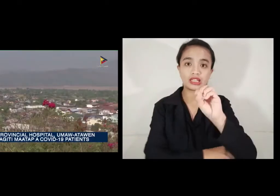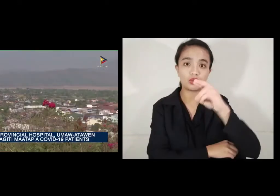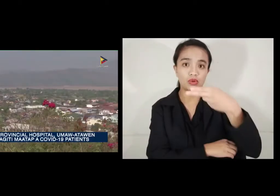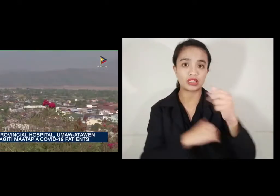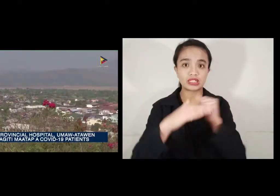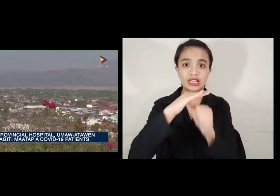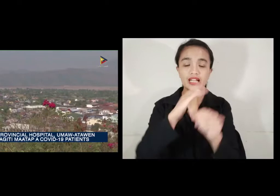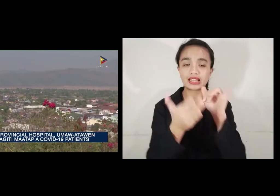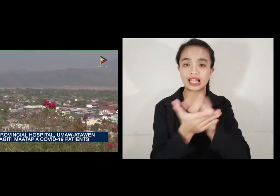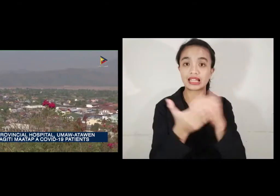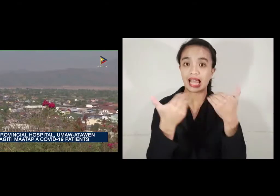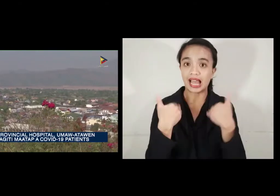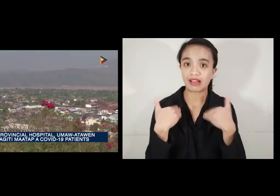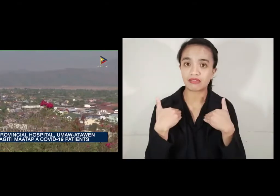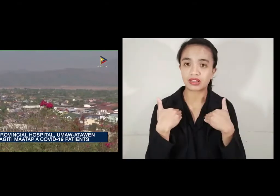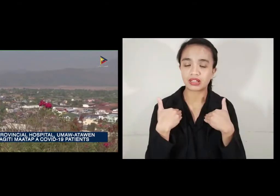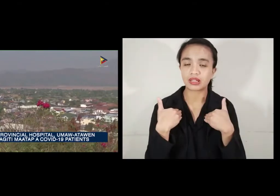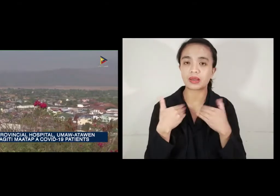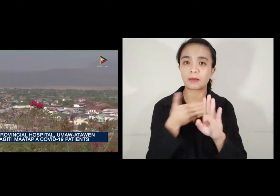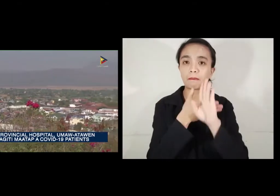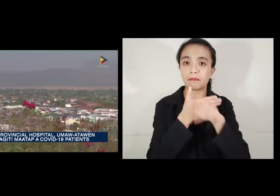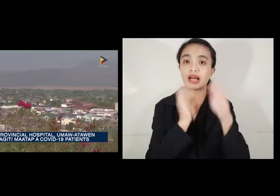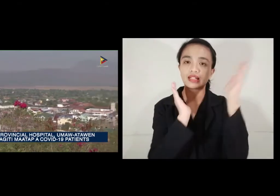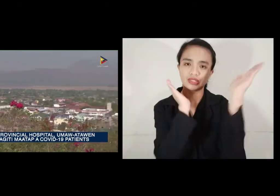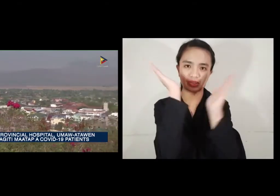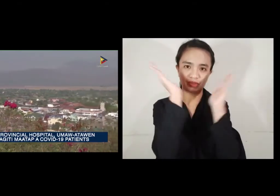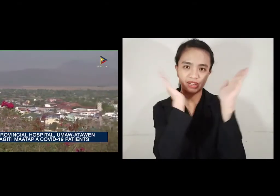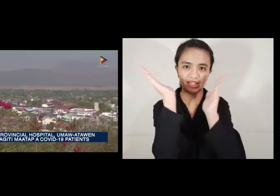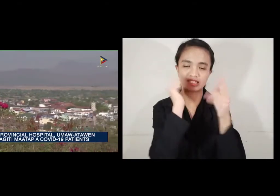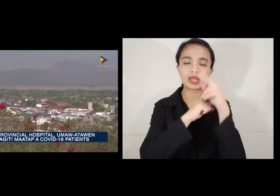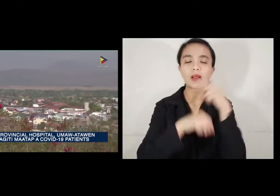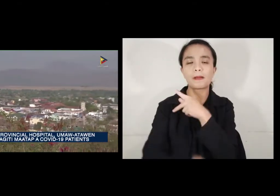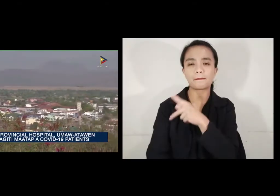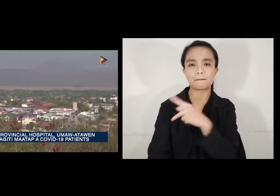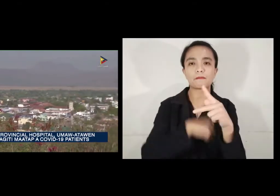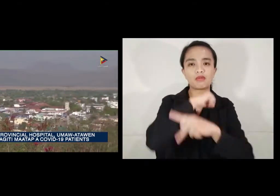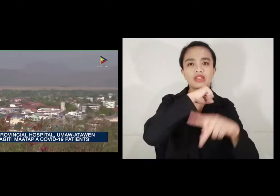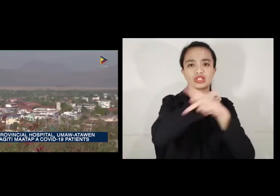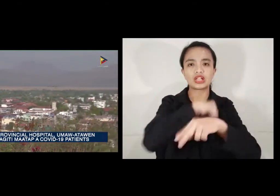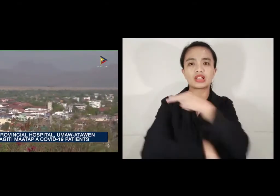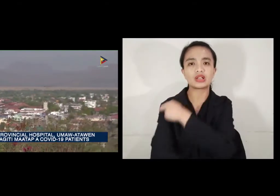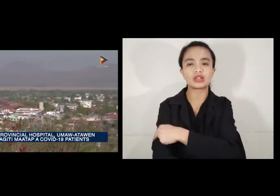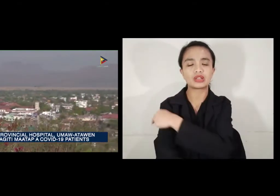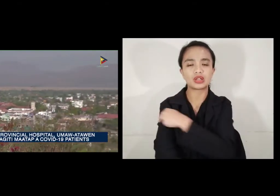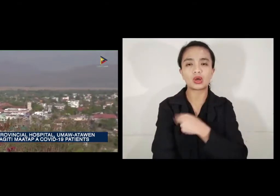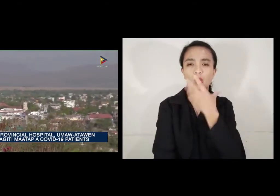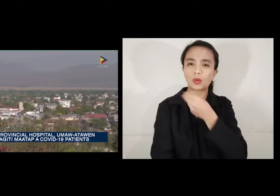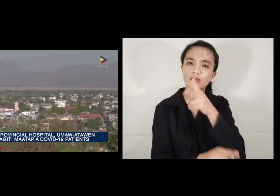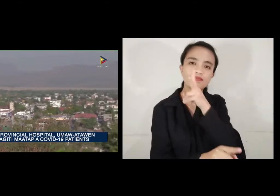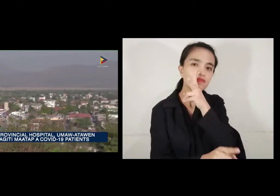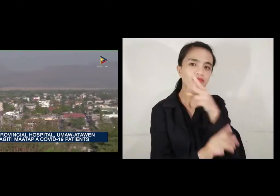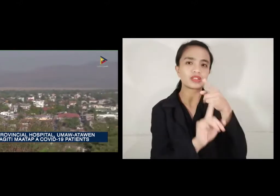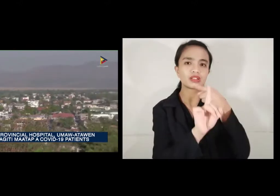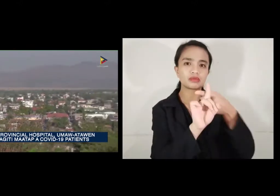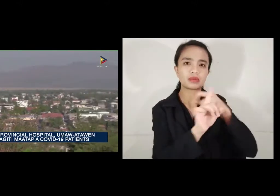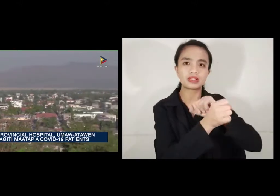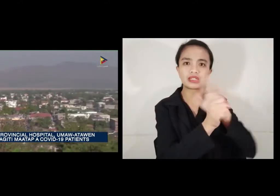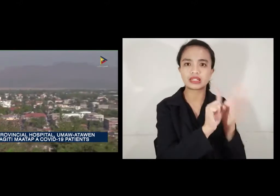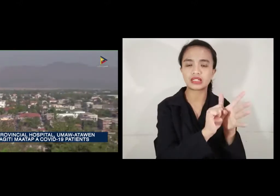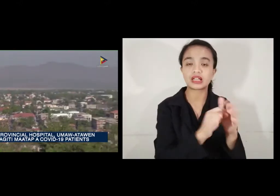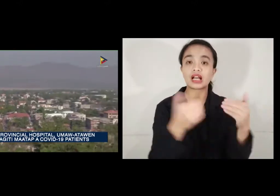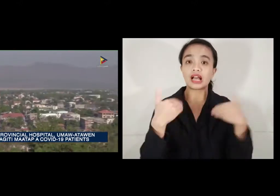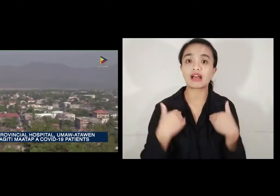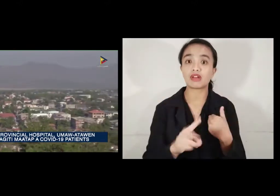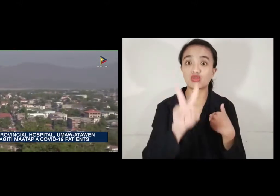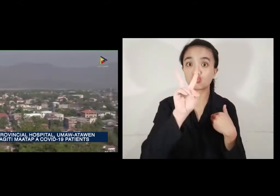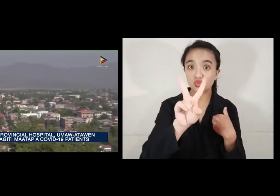Abra ang nagsulbin ti pangipaay serbisyo ti Abra Provincial Hospital kadagiti suspected COVID patients ti probinsya. Adan